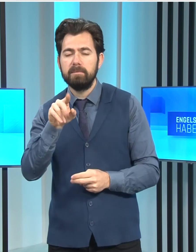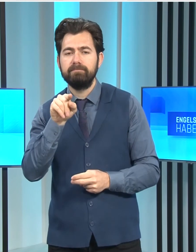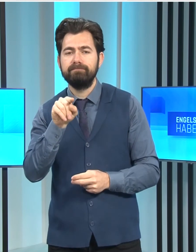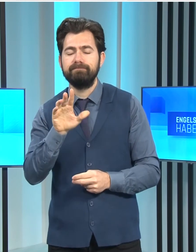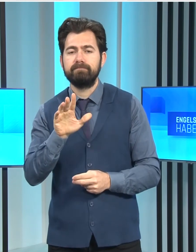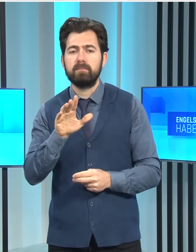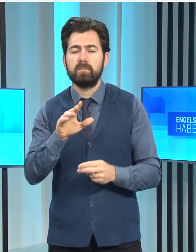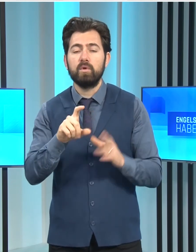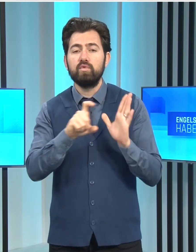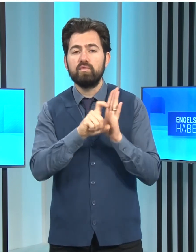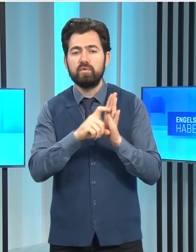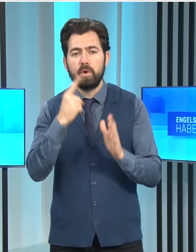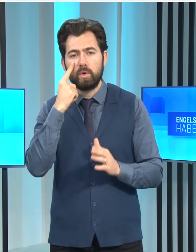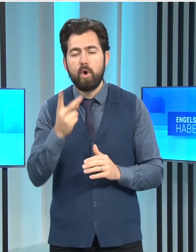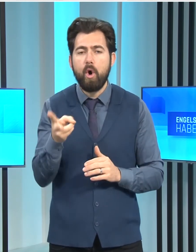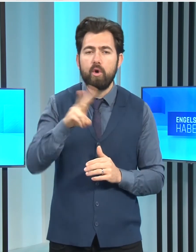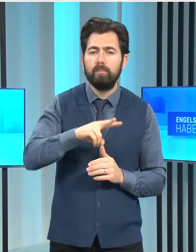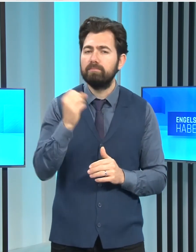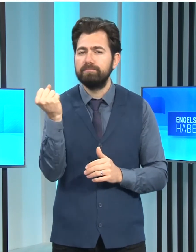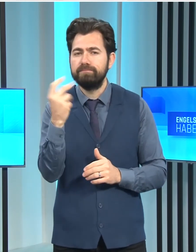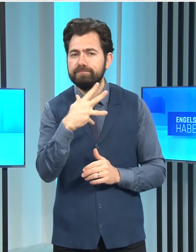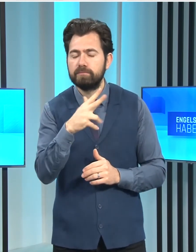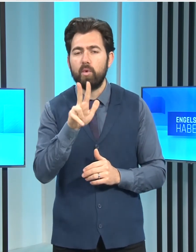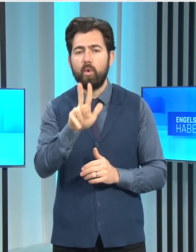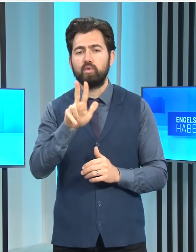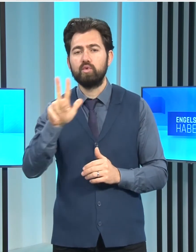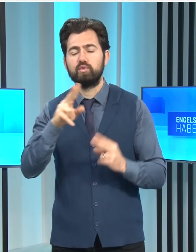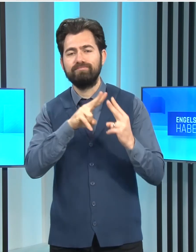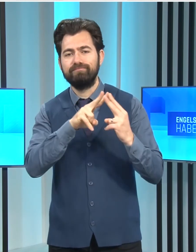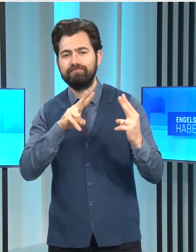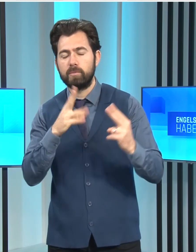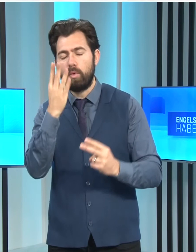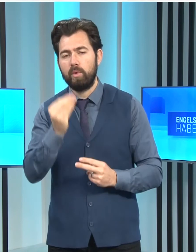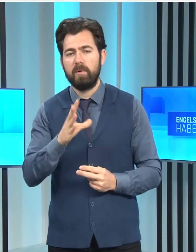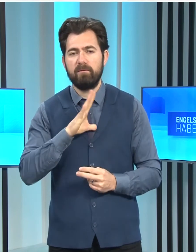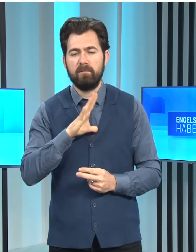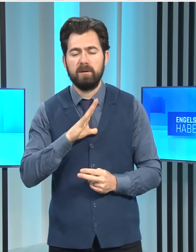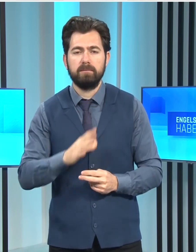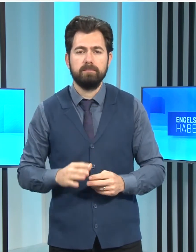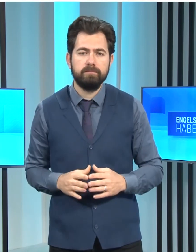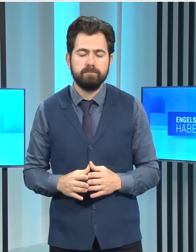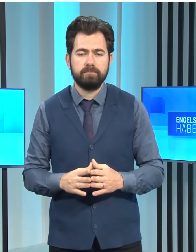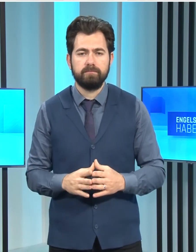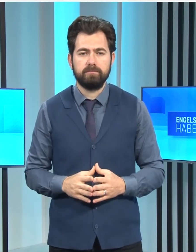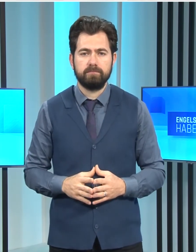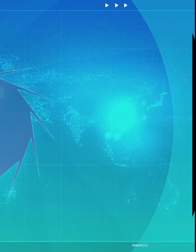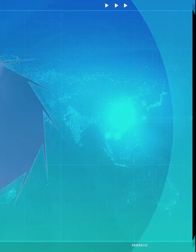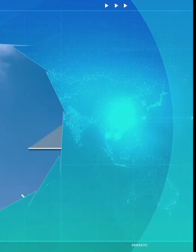nüfusa göre ölüm sayısındaysa 33. sırada olduğu açıklandı.